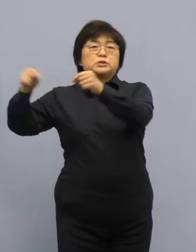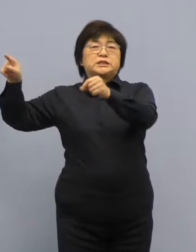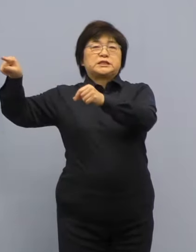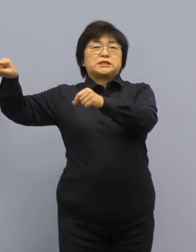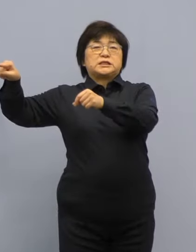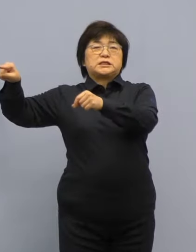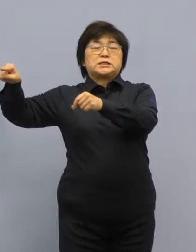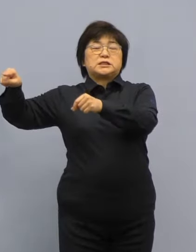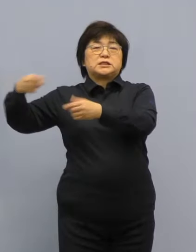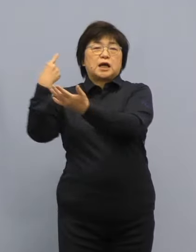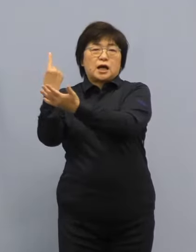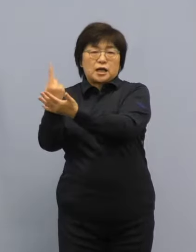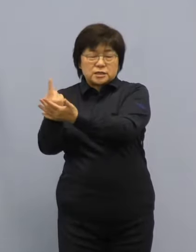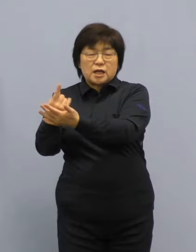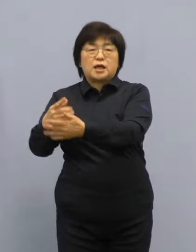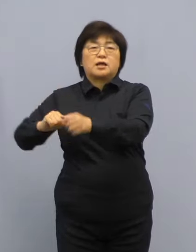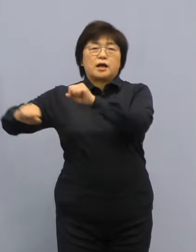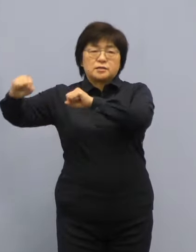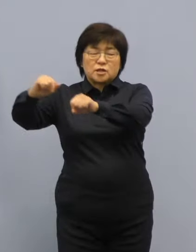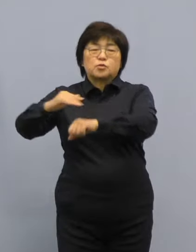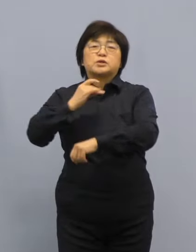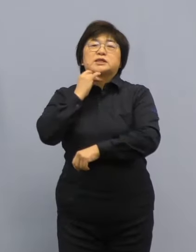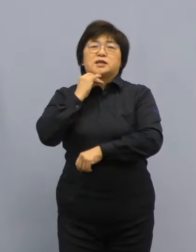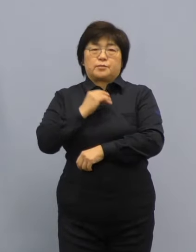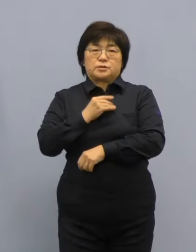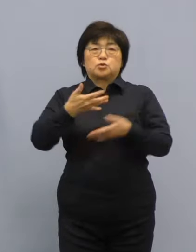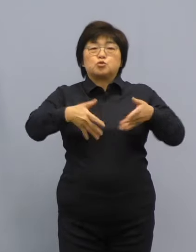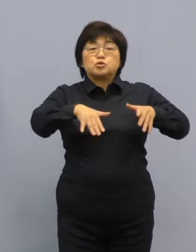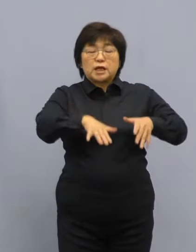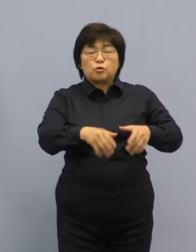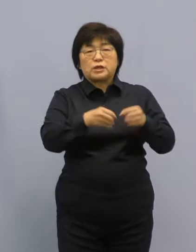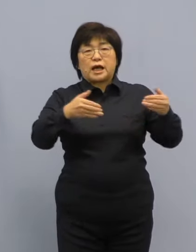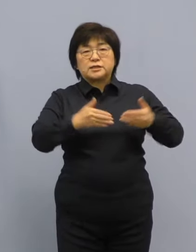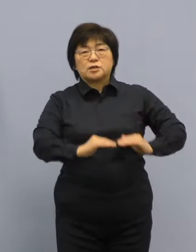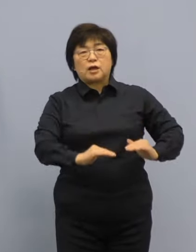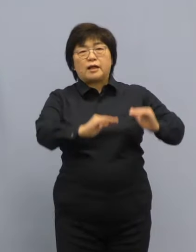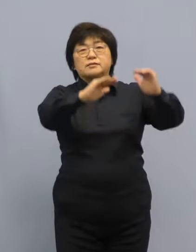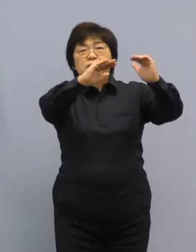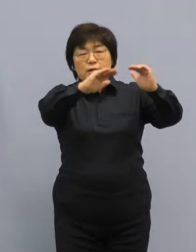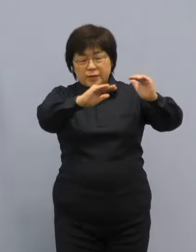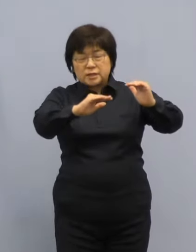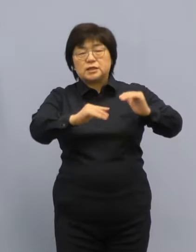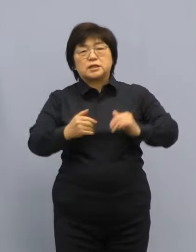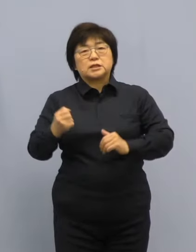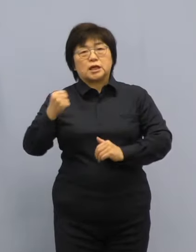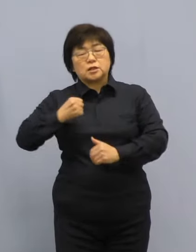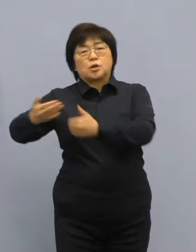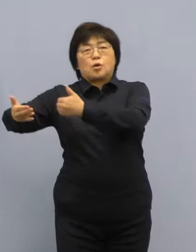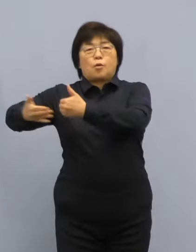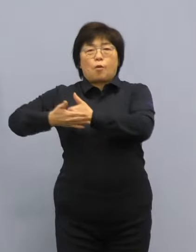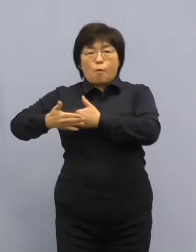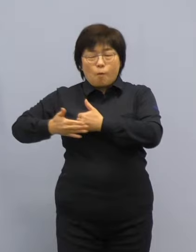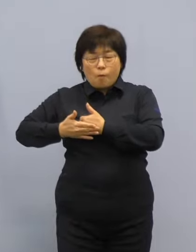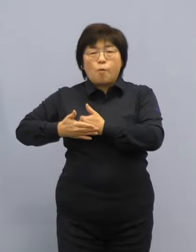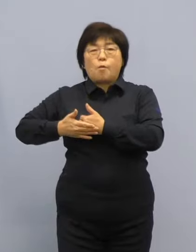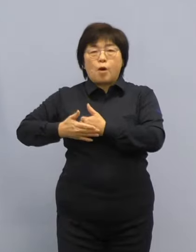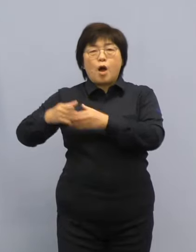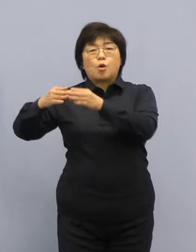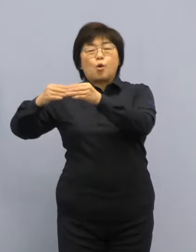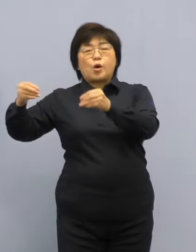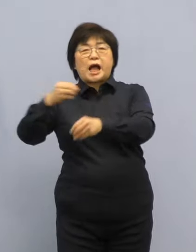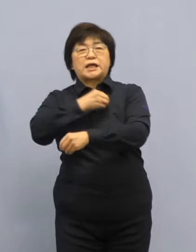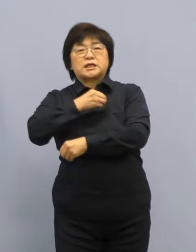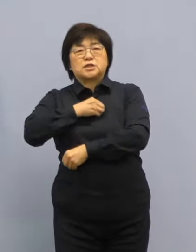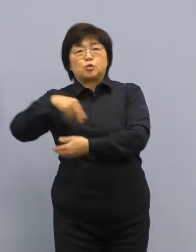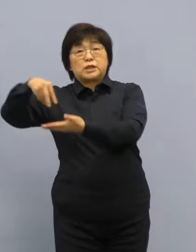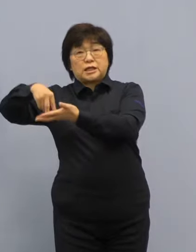待をしております。ふるさと長崎県の発展のためにお力添えと県政のご指導ご助言を国会議員の立場からい